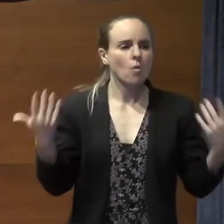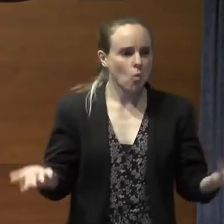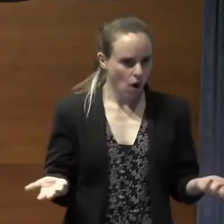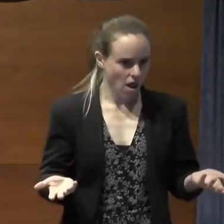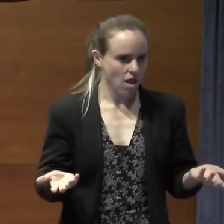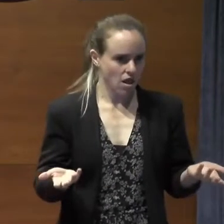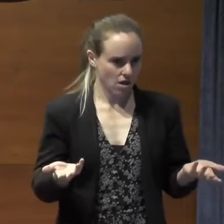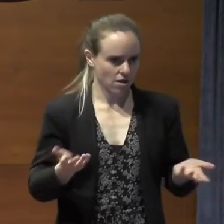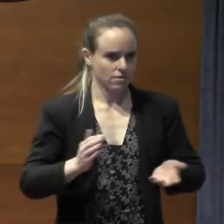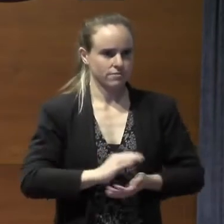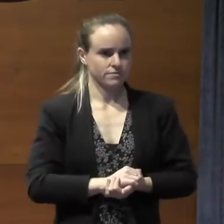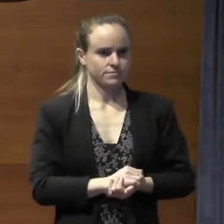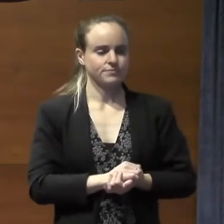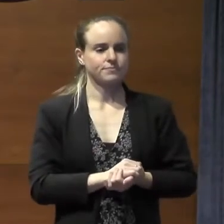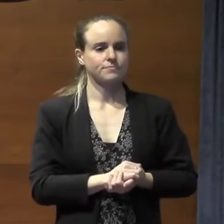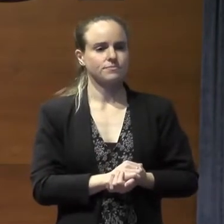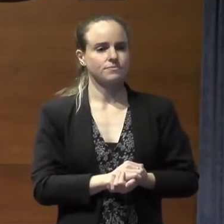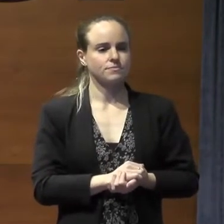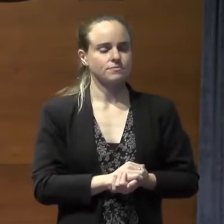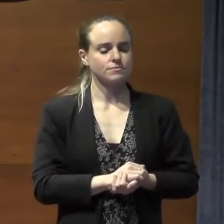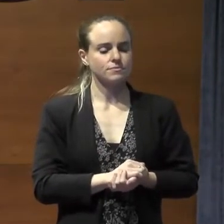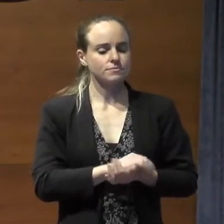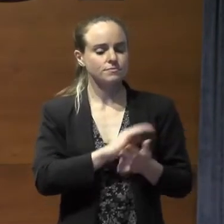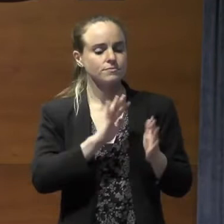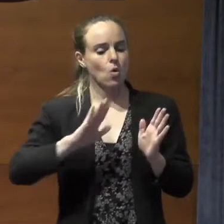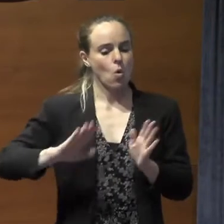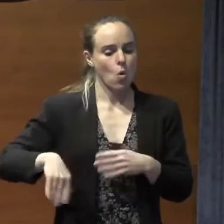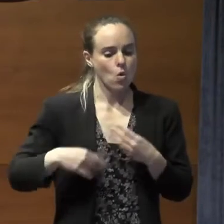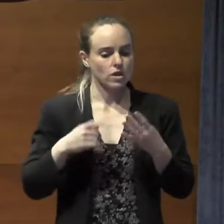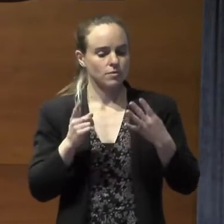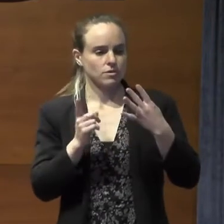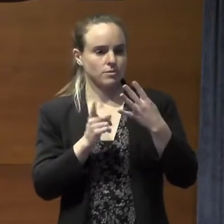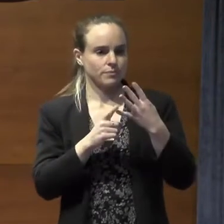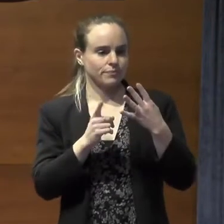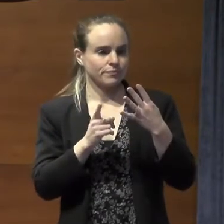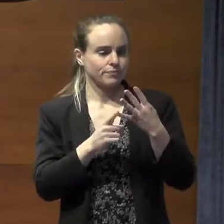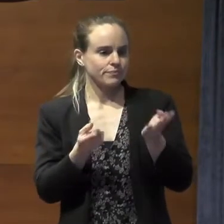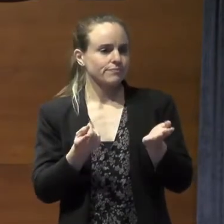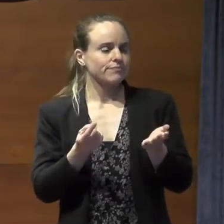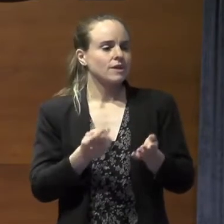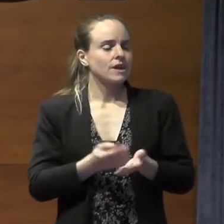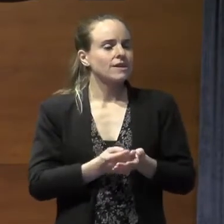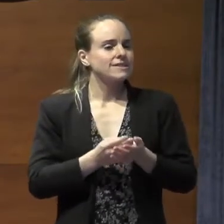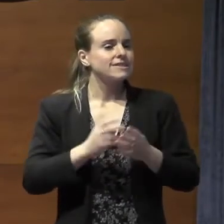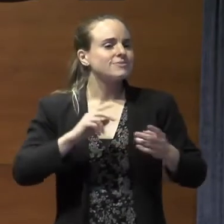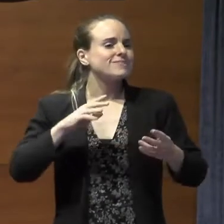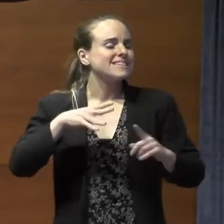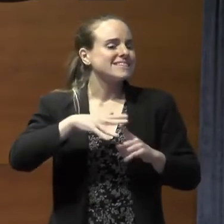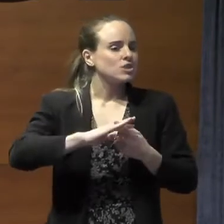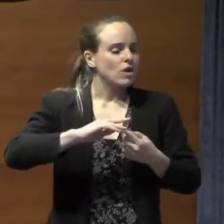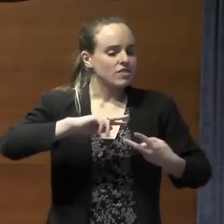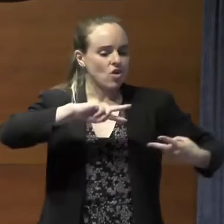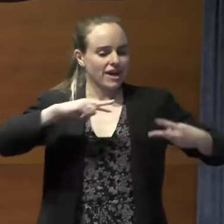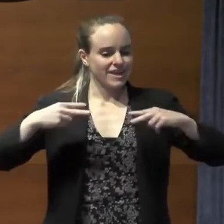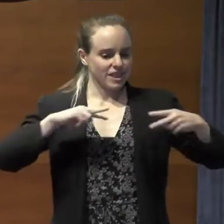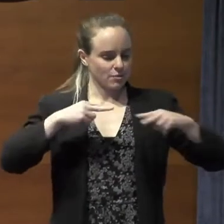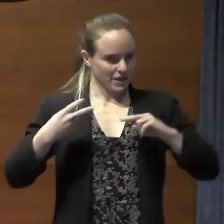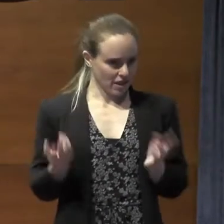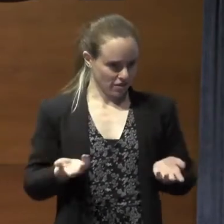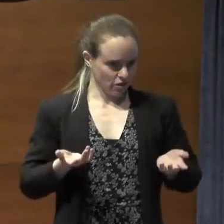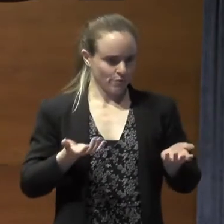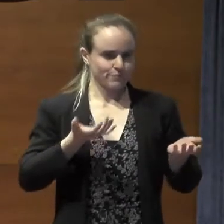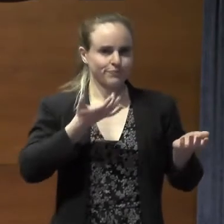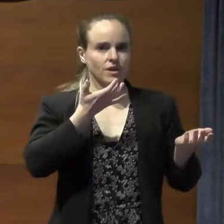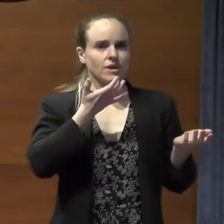con víctimas de violencia de género. Y el último bloque se refiere a consideraciones con el evento de interpretación,